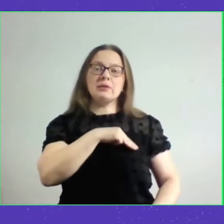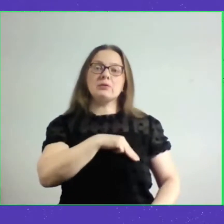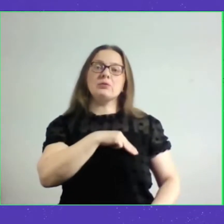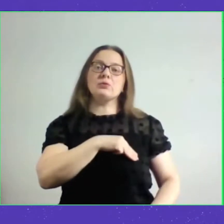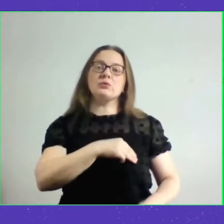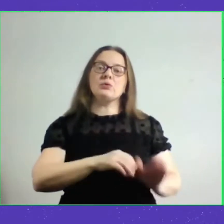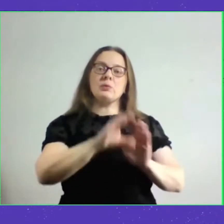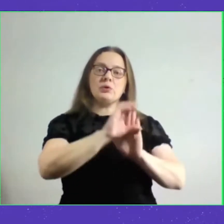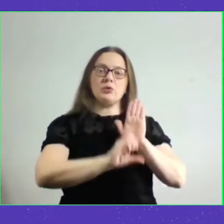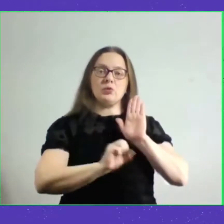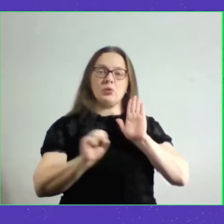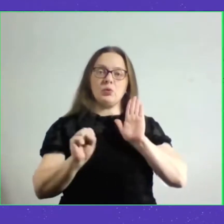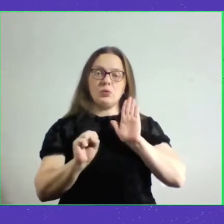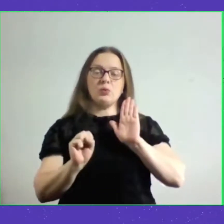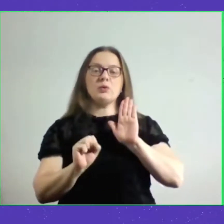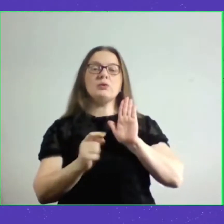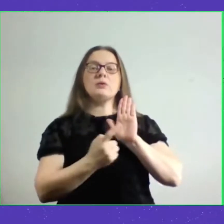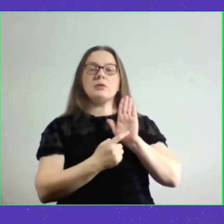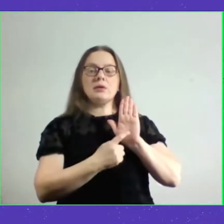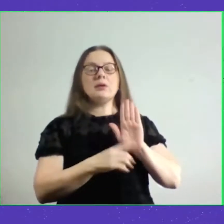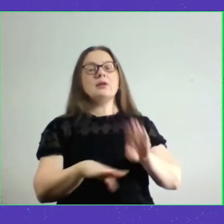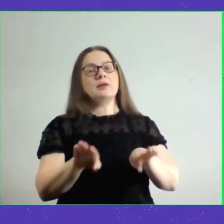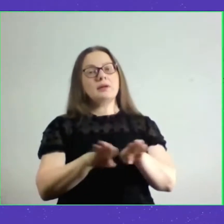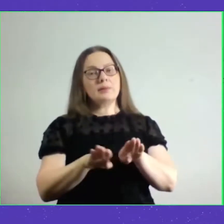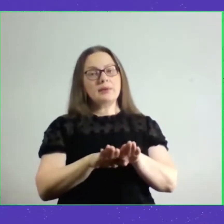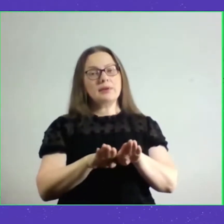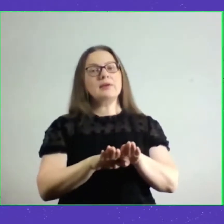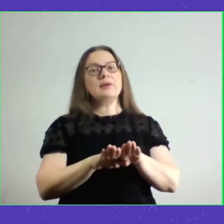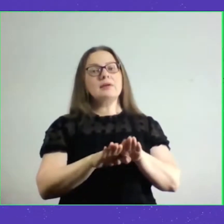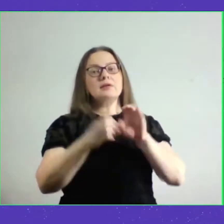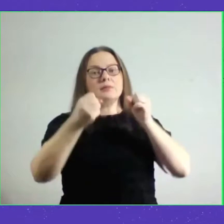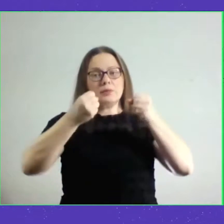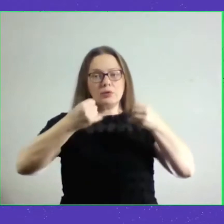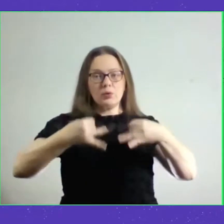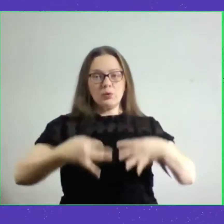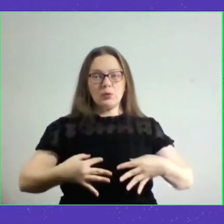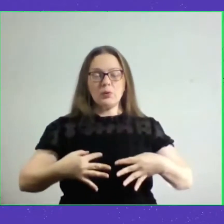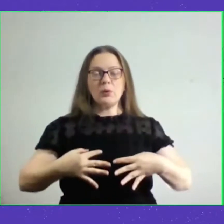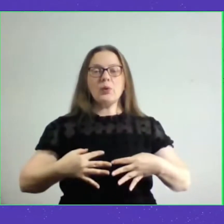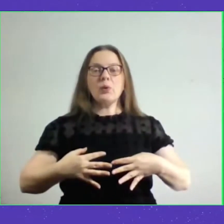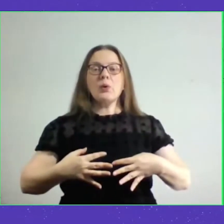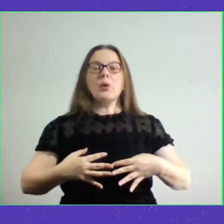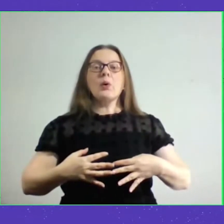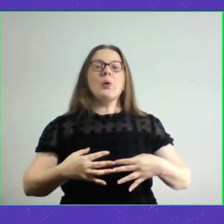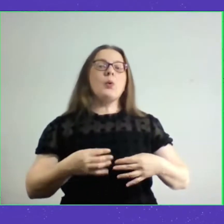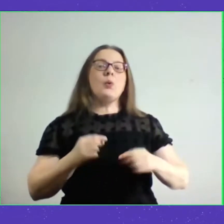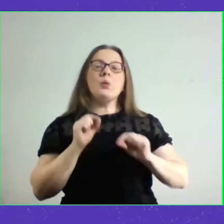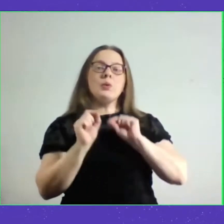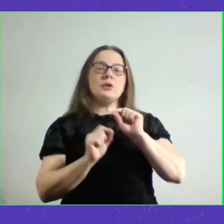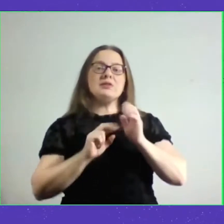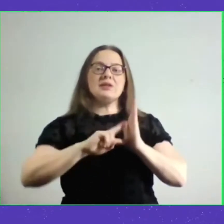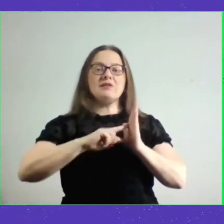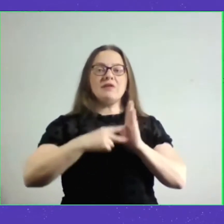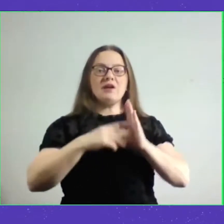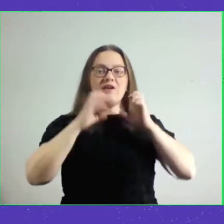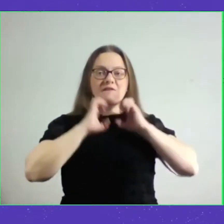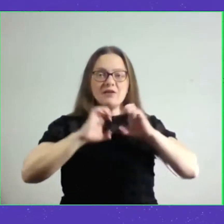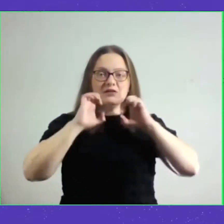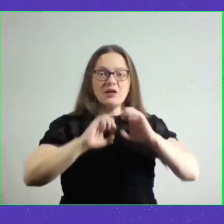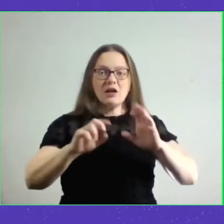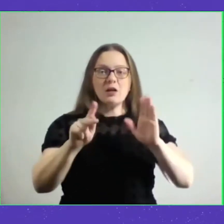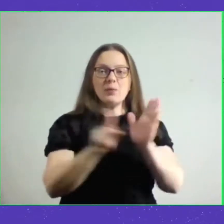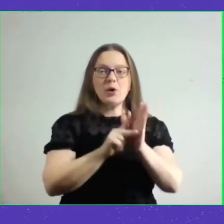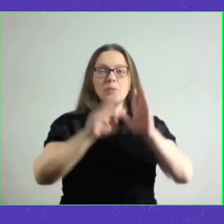o Evangelho do Reino. Por que, irmãos, a preocupação do Senhor em relação a esse assunto? Porque nós